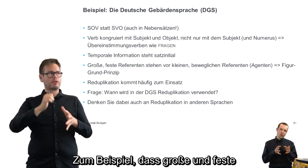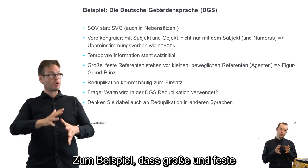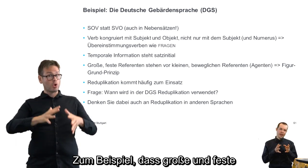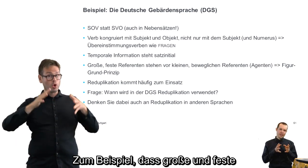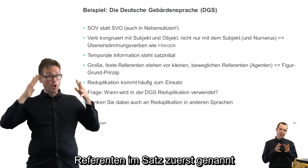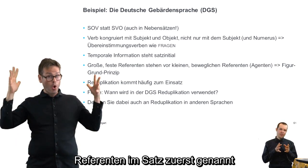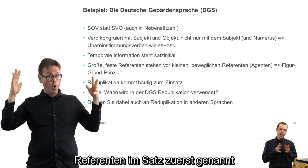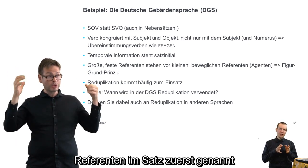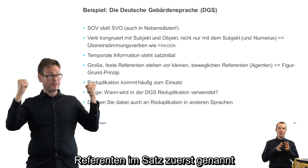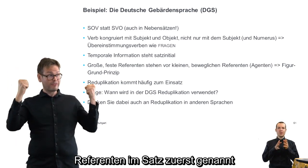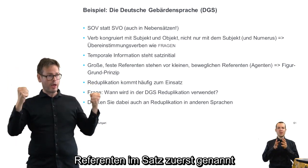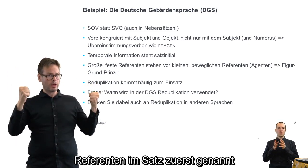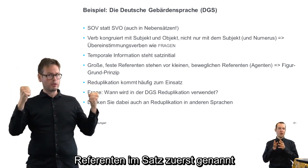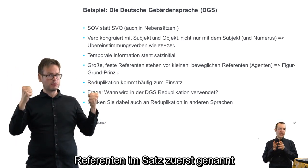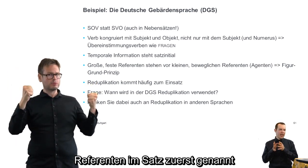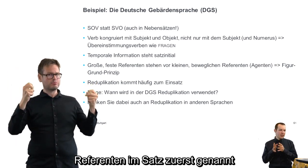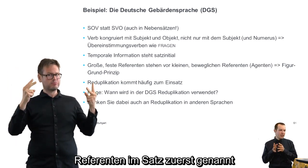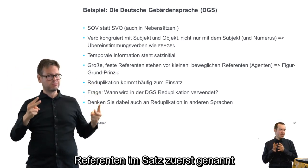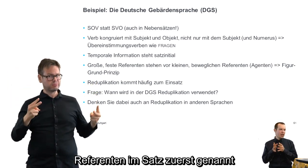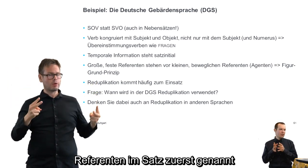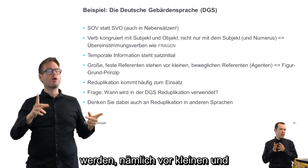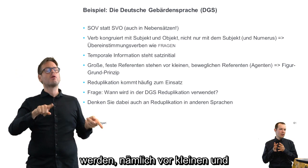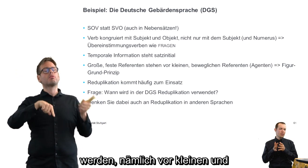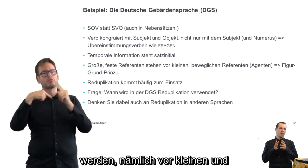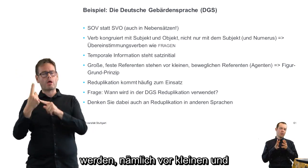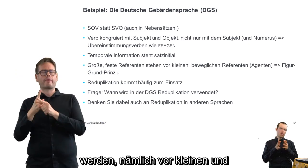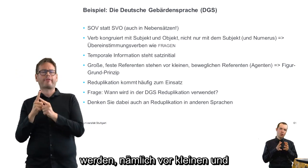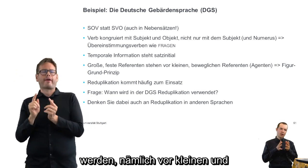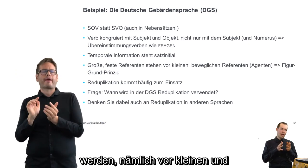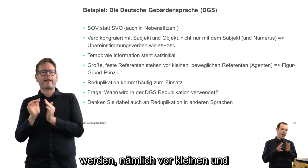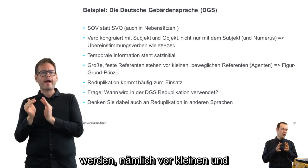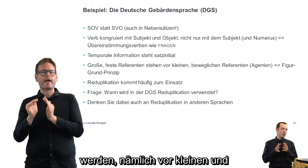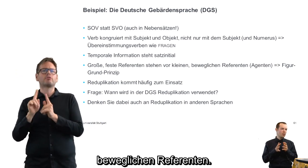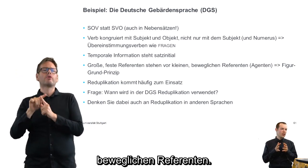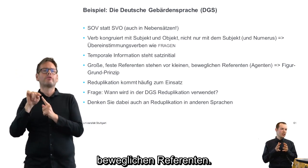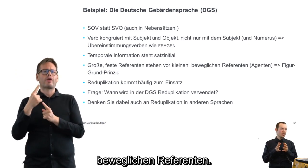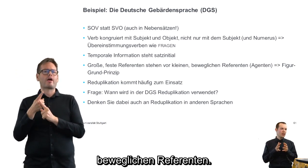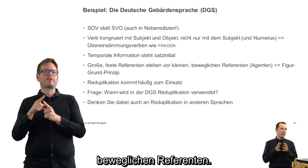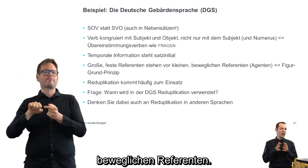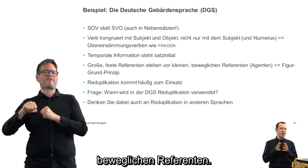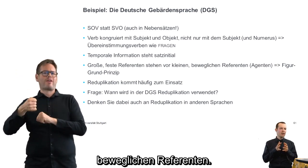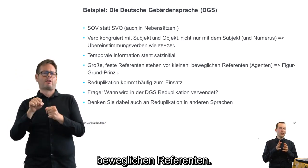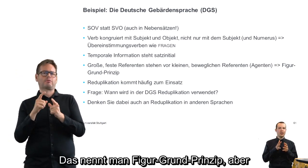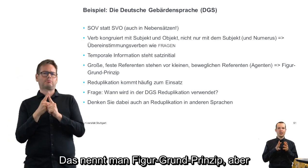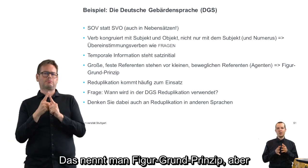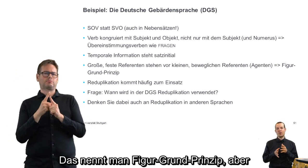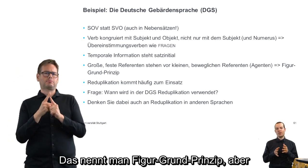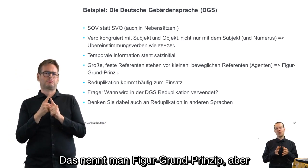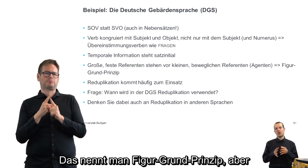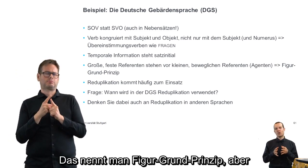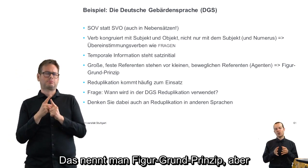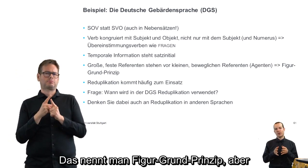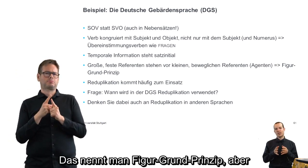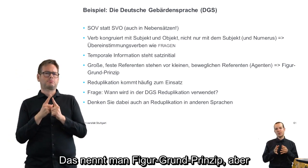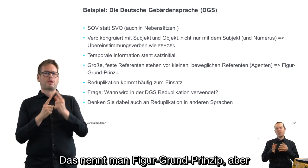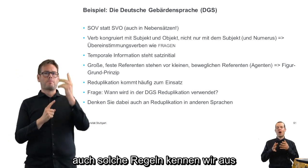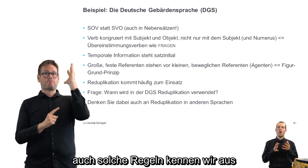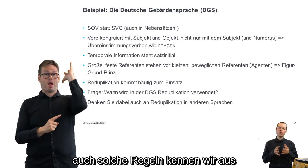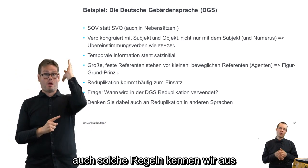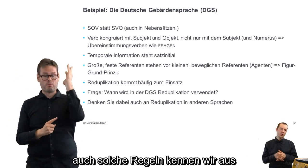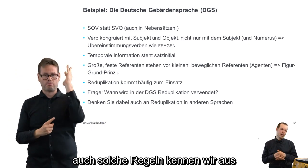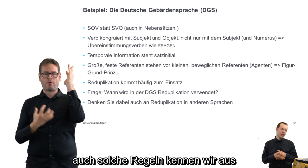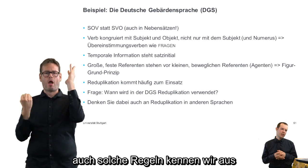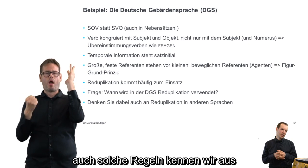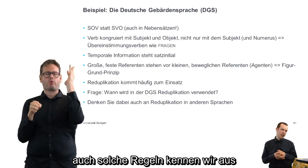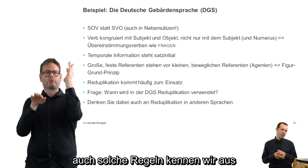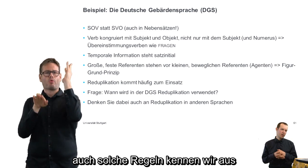große und feste Referenten im Satz zuerst genannt werden nämlich vor kleinen und beweglichen Referenten das nennt man Figurgrundprinzip aber